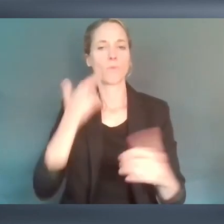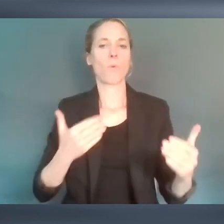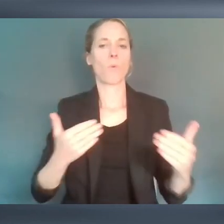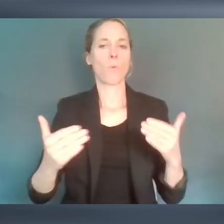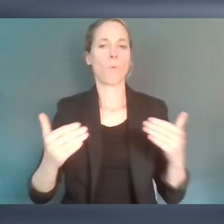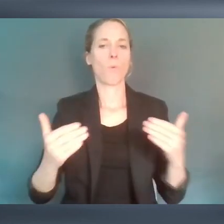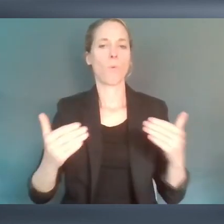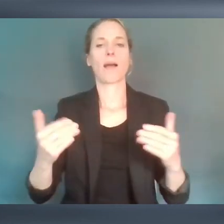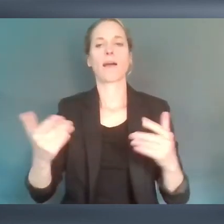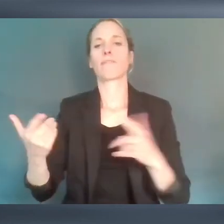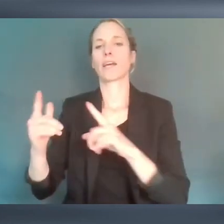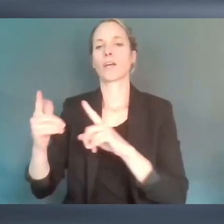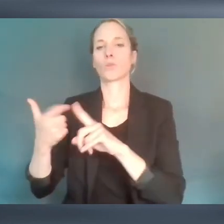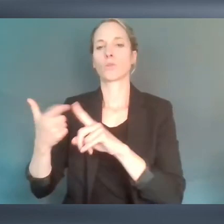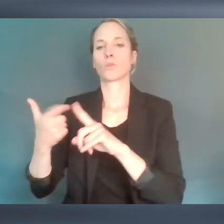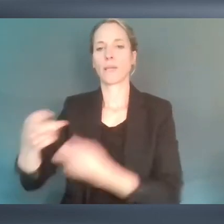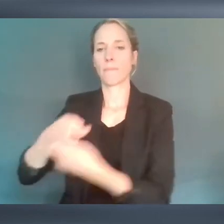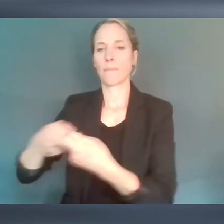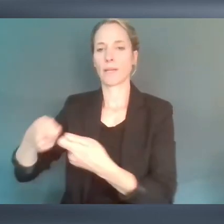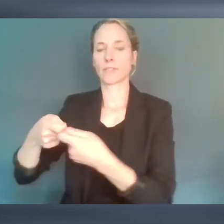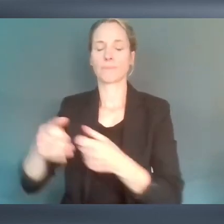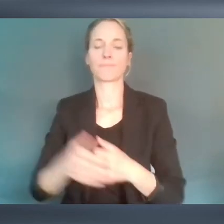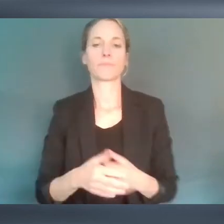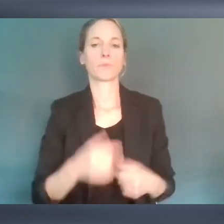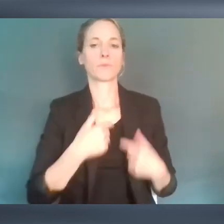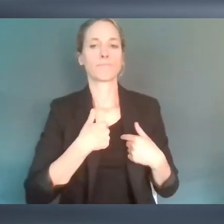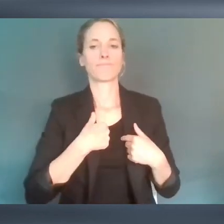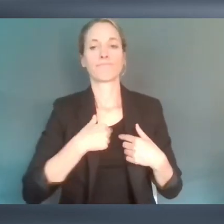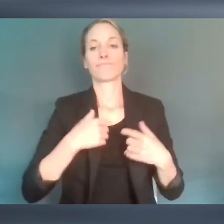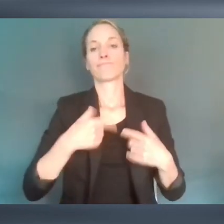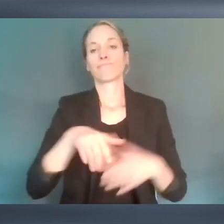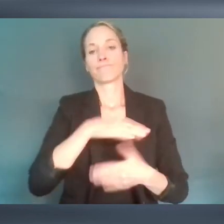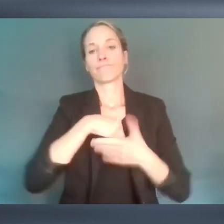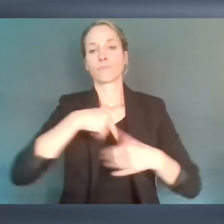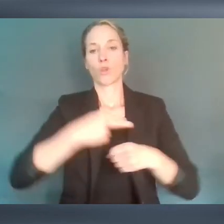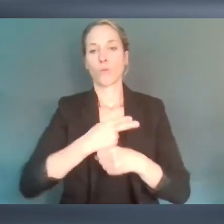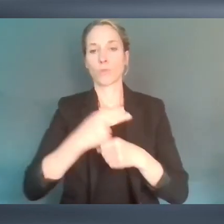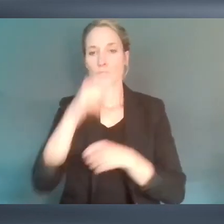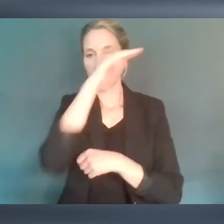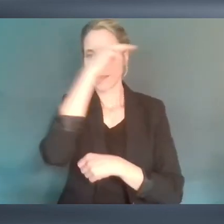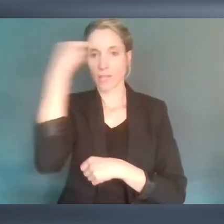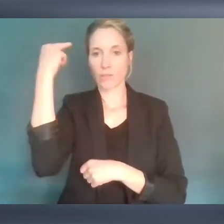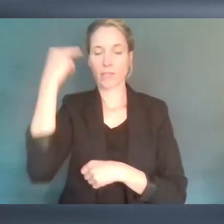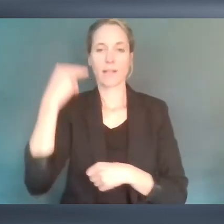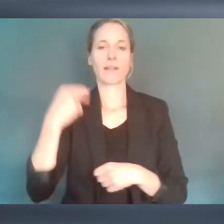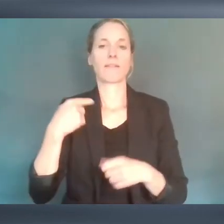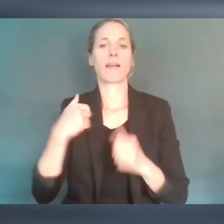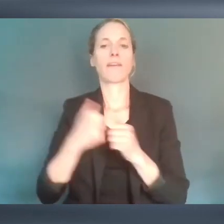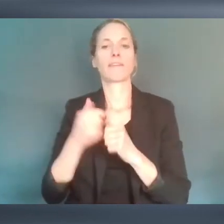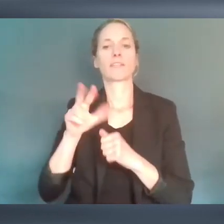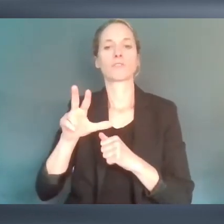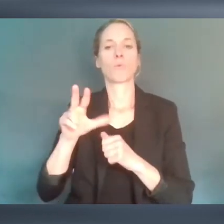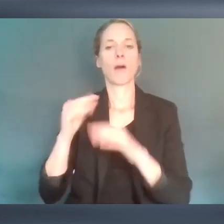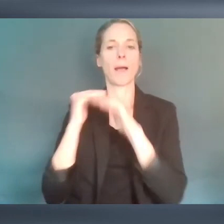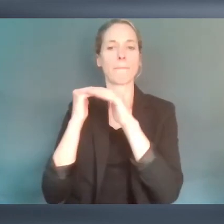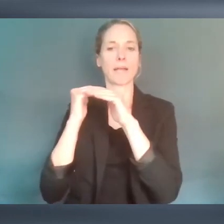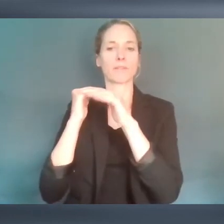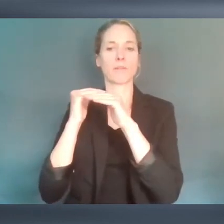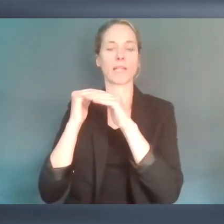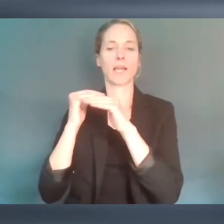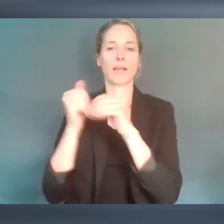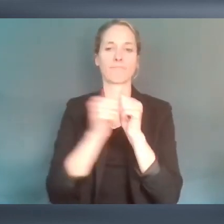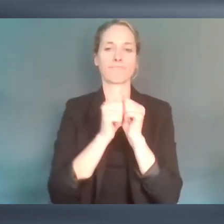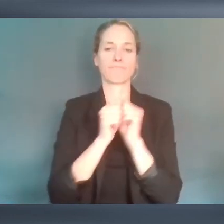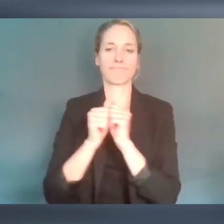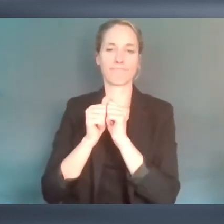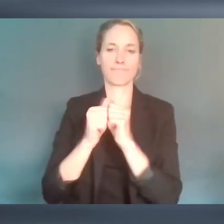Mon contexte s'inscrit aussi dans un projet national qui est réalisé avec trois partenaires, en l'occurrence